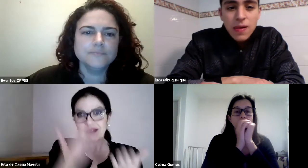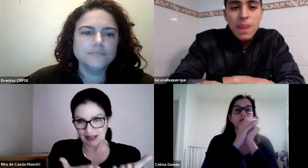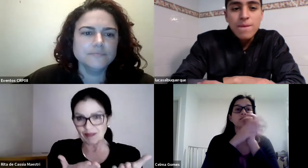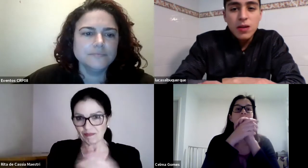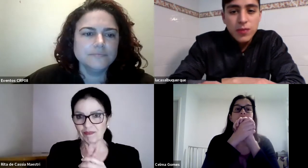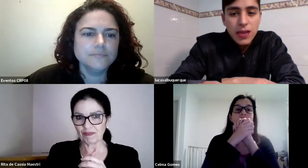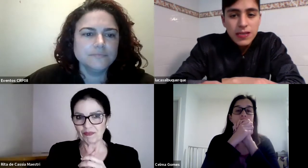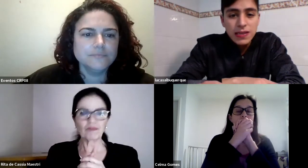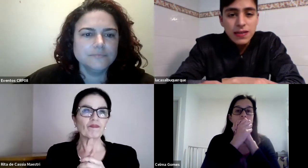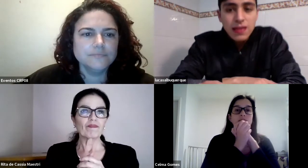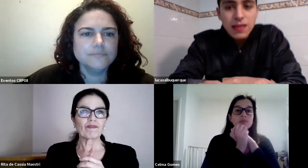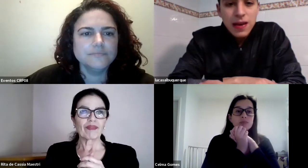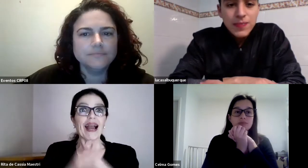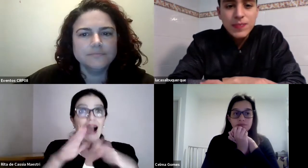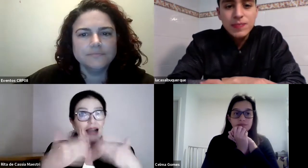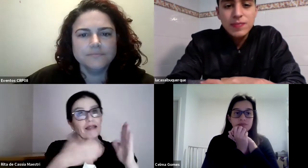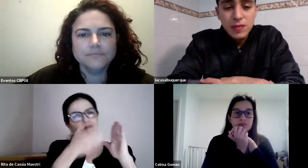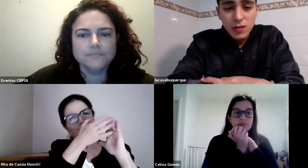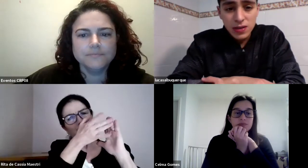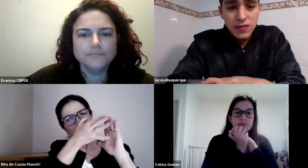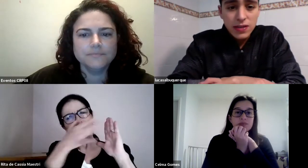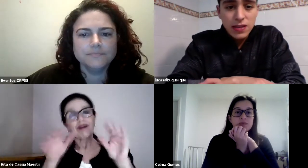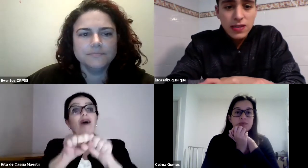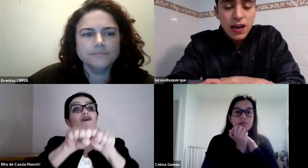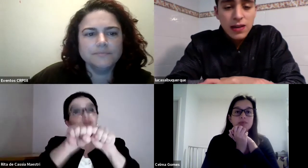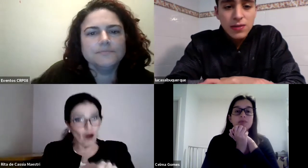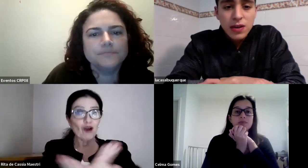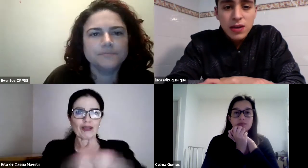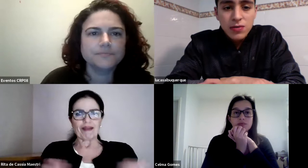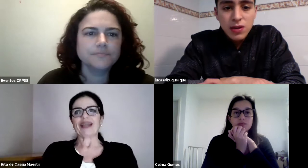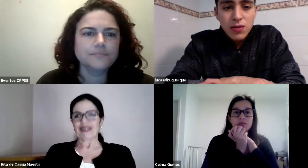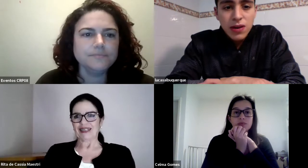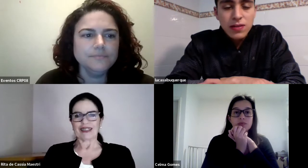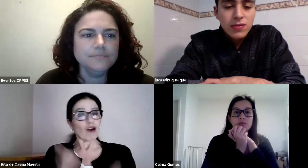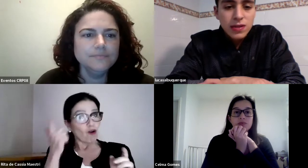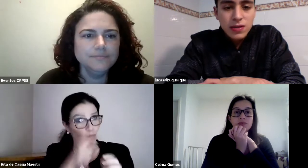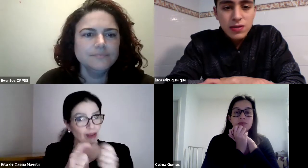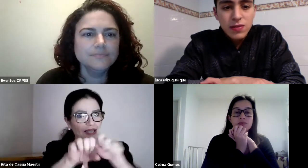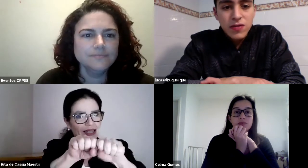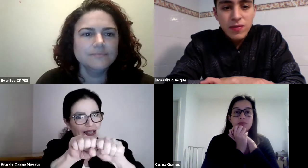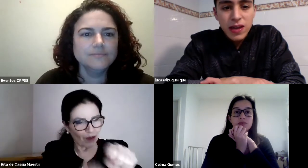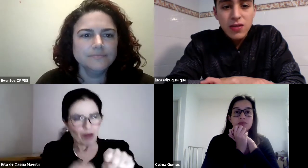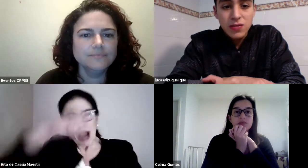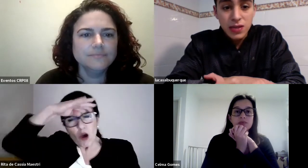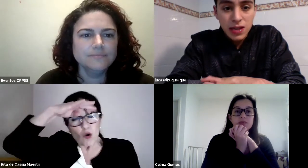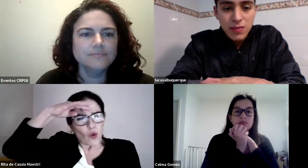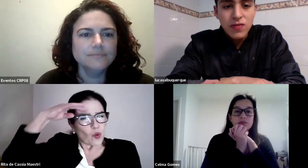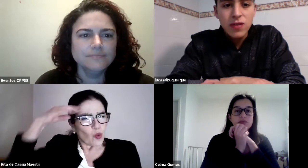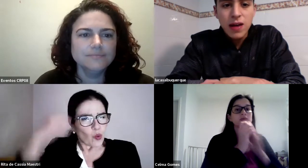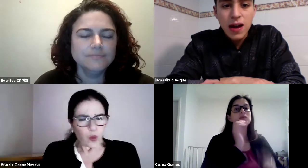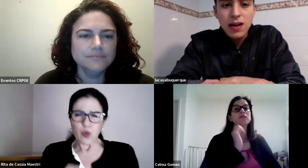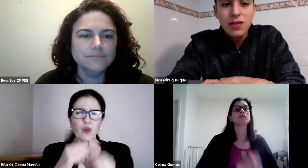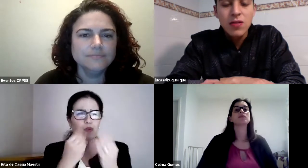devagar, para que eu pudesse entender o que estava sendo ensinado. No decorrer dos anos, eu me formei, consegui